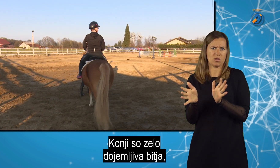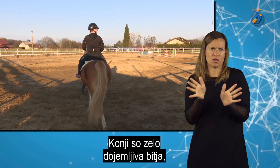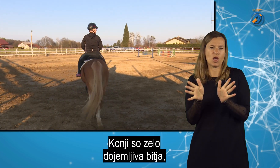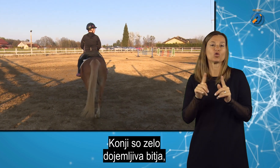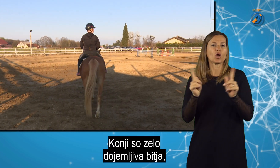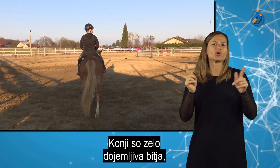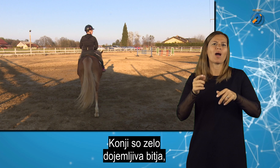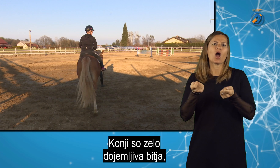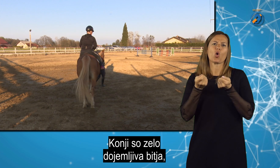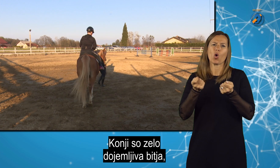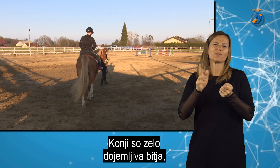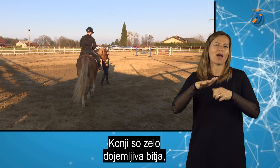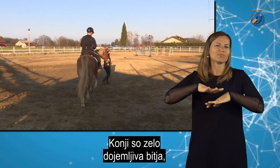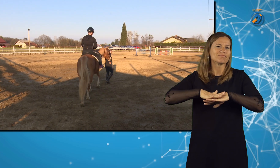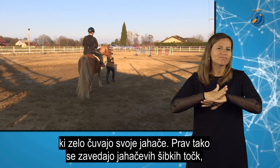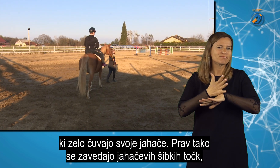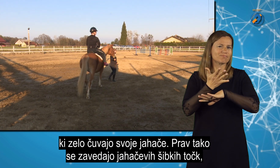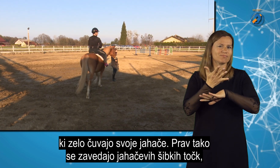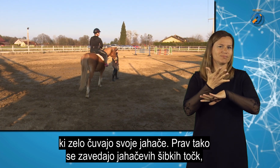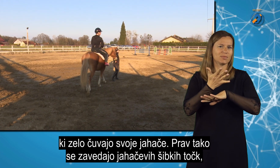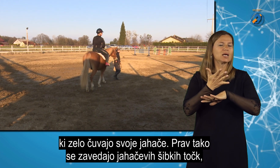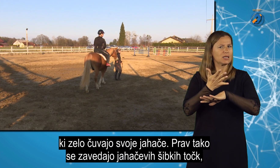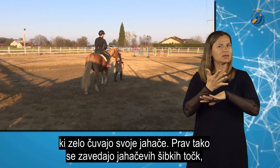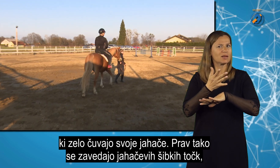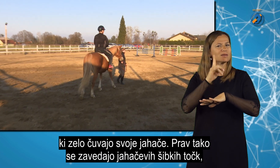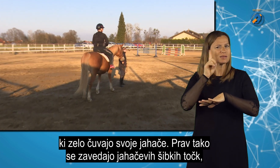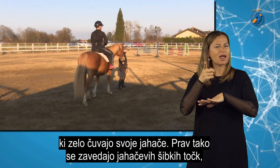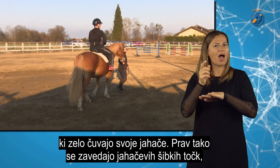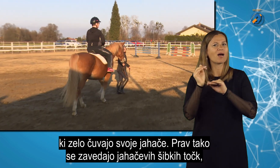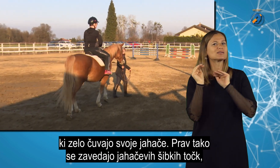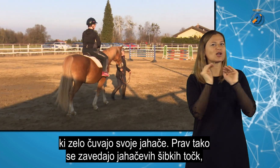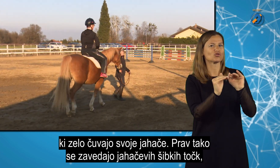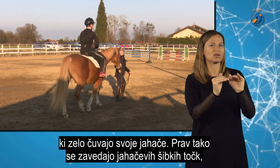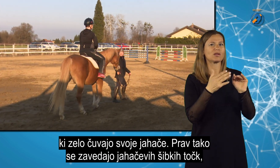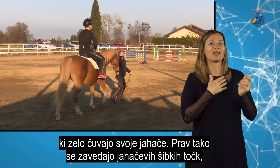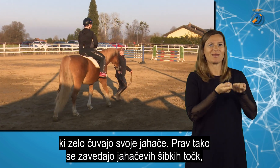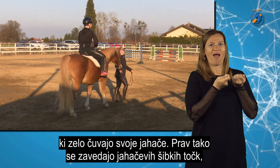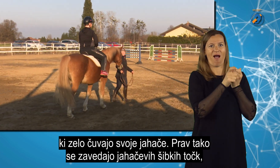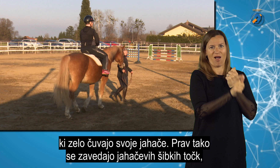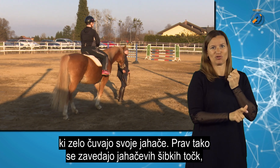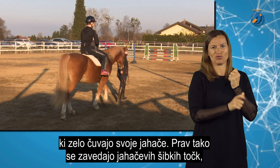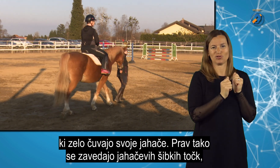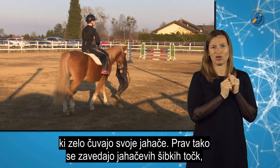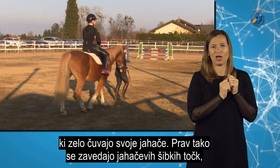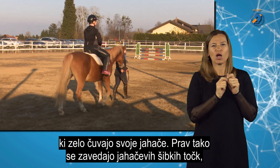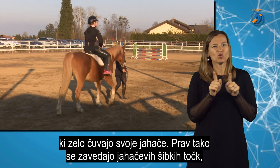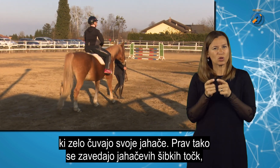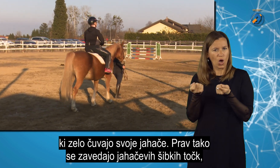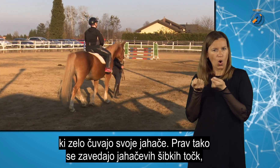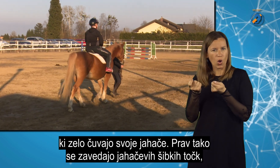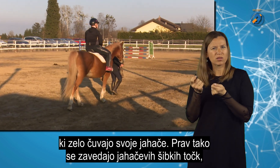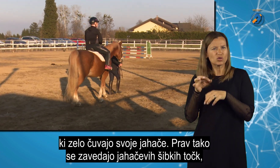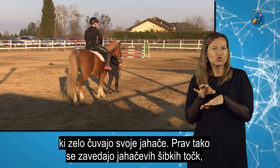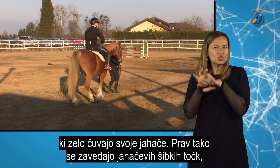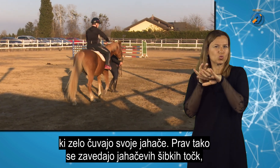zelo, bomo rekli, senzibilna bitja, ki zelo čuvajo svoje jahače. Prav tako se zavedajo, bom rekla,